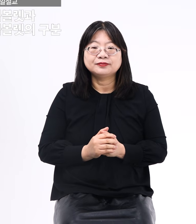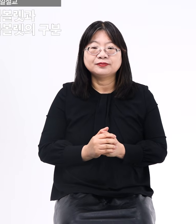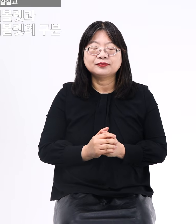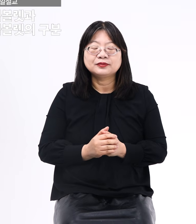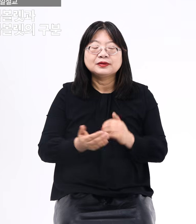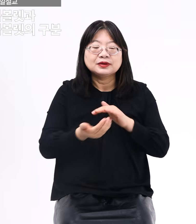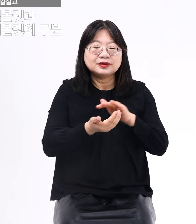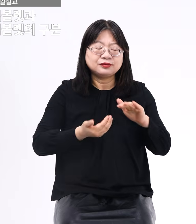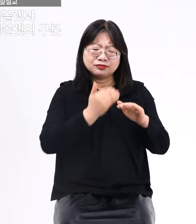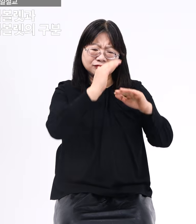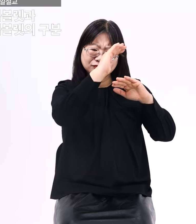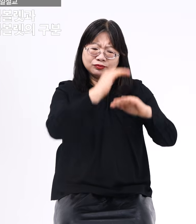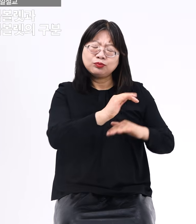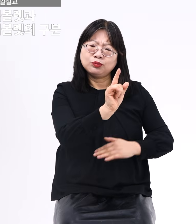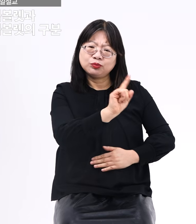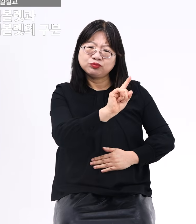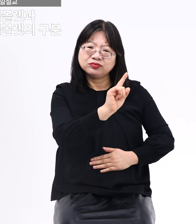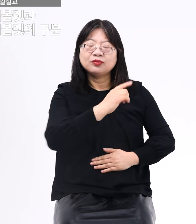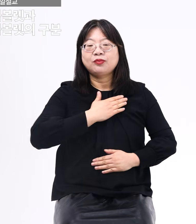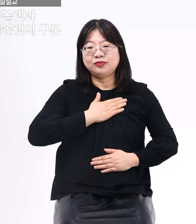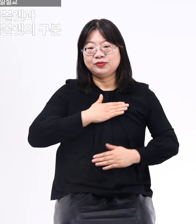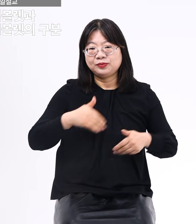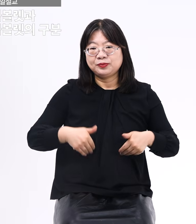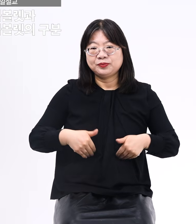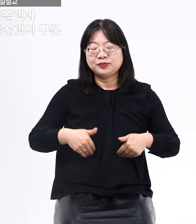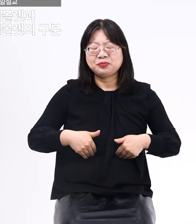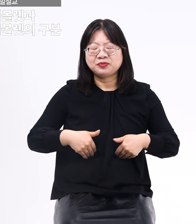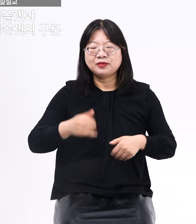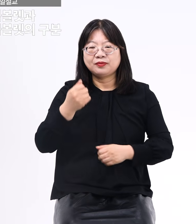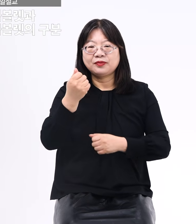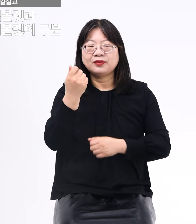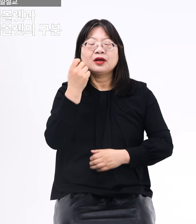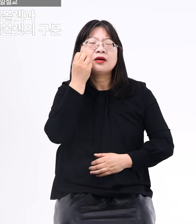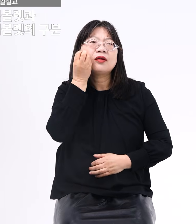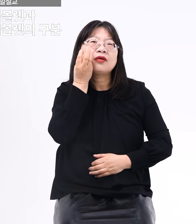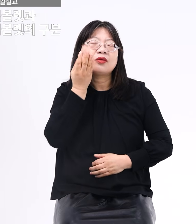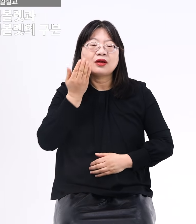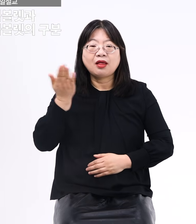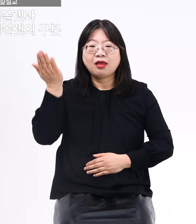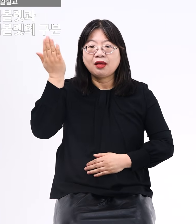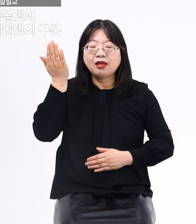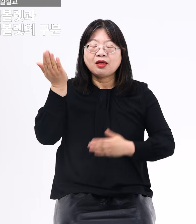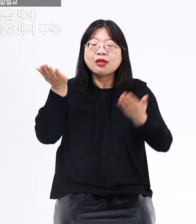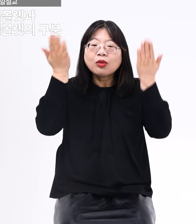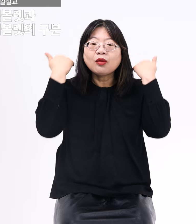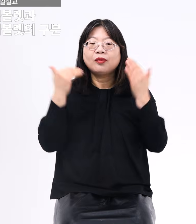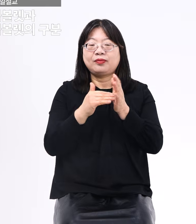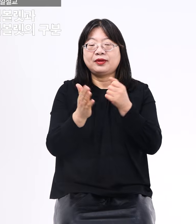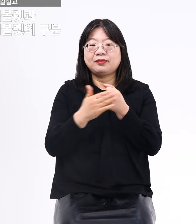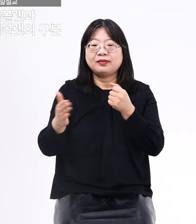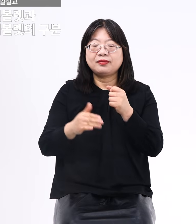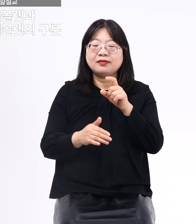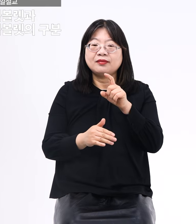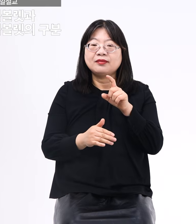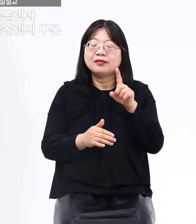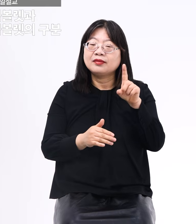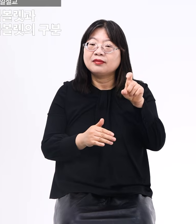가져야 되는데 우리 이제 여러 달 됐기 때문에 이 11장 앞에 무슨 일이